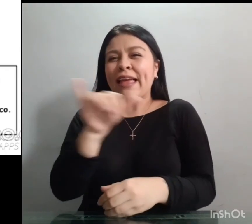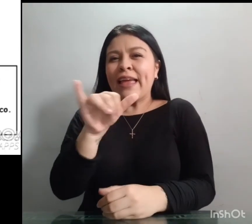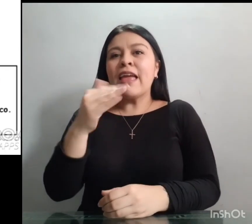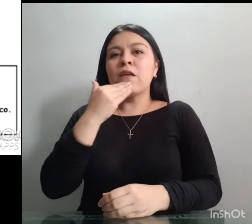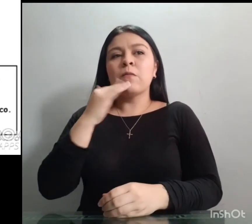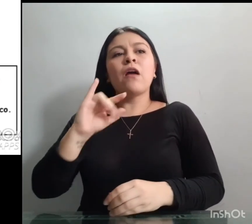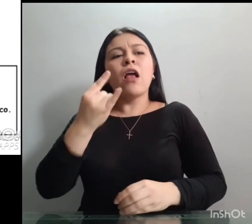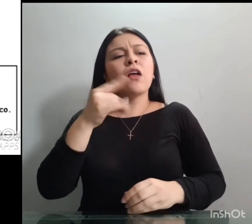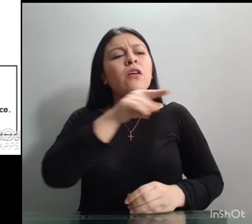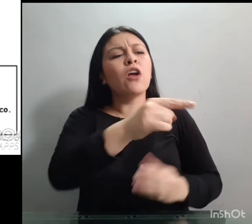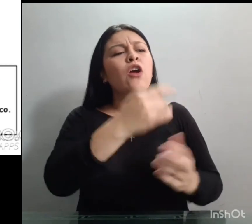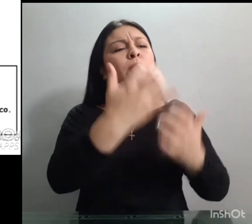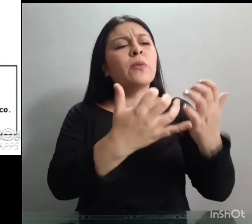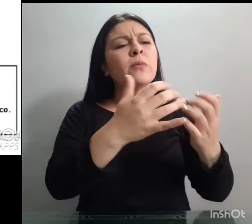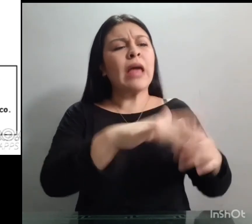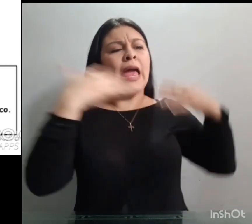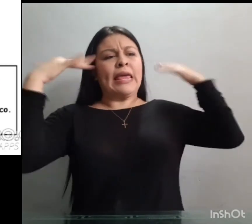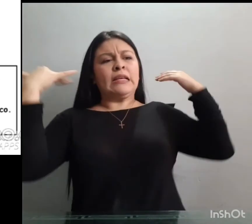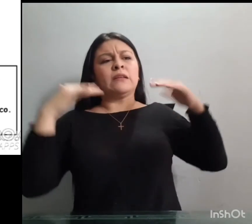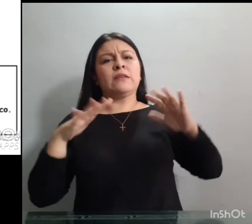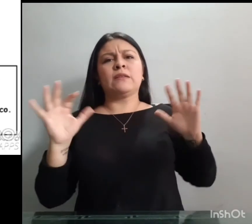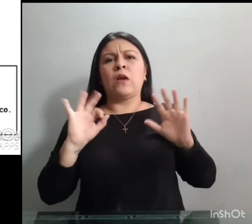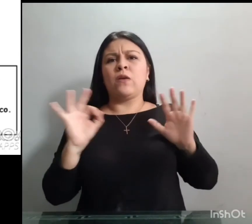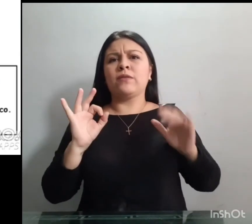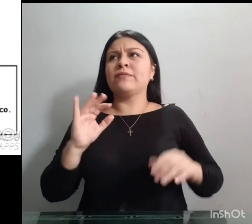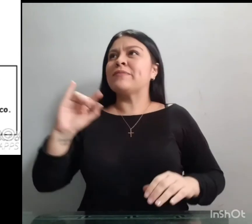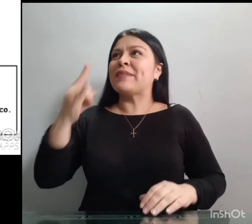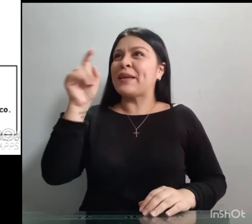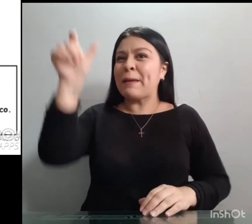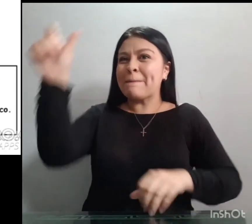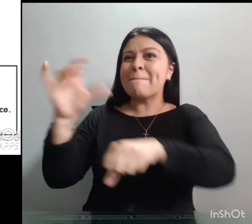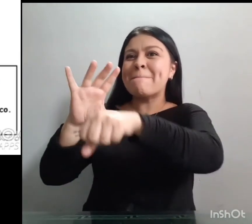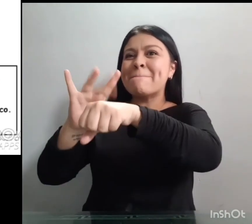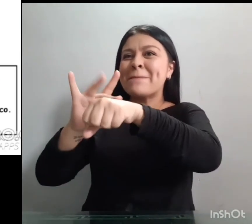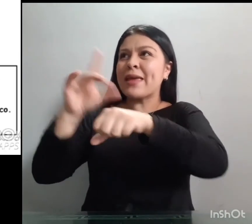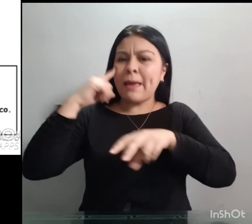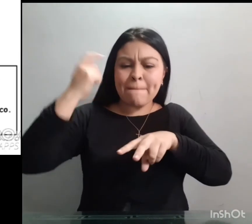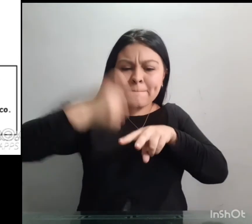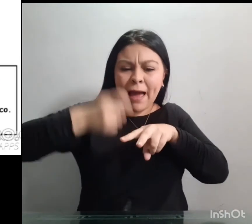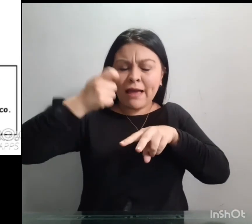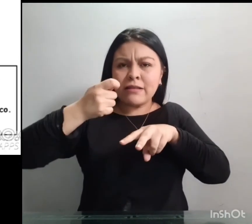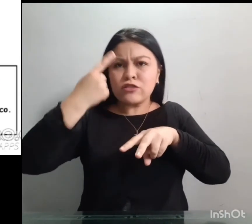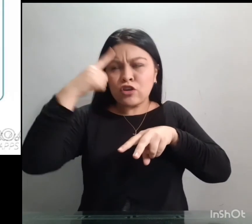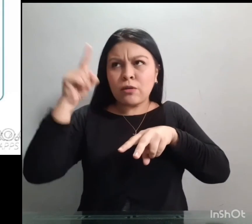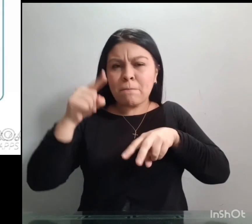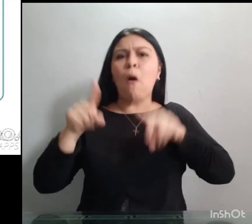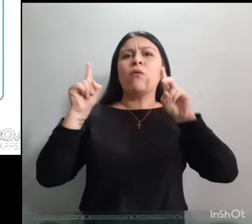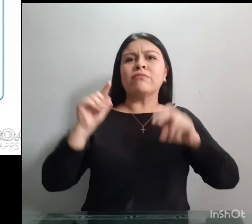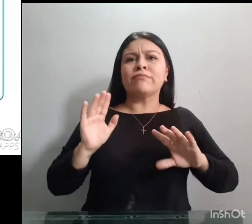del fuego o mover la pierna cuando el médico golpea la rodilla con el martillo.